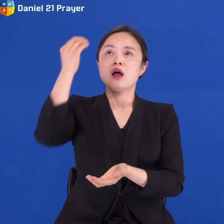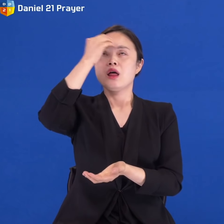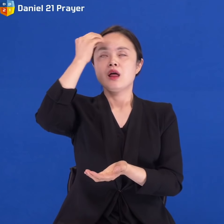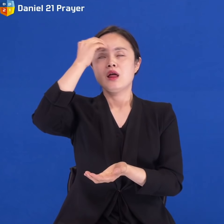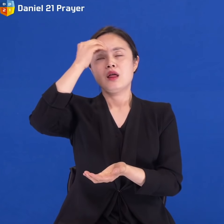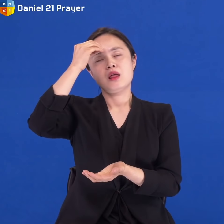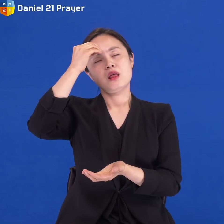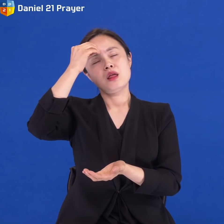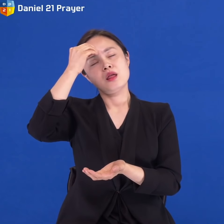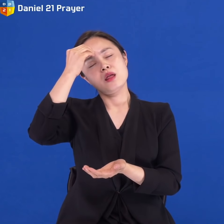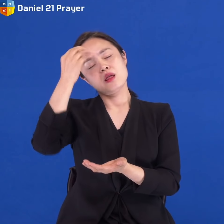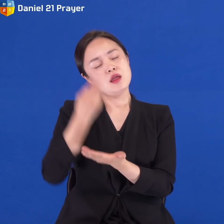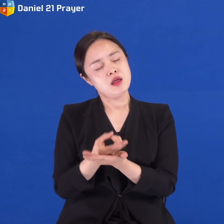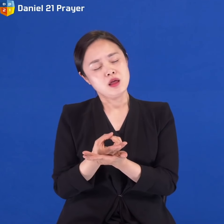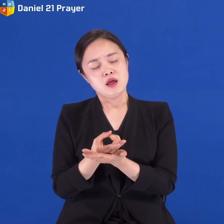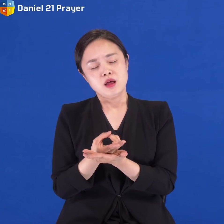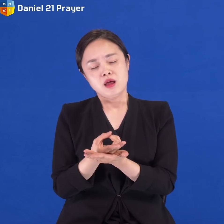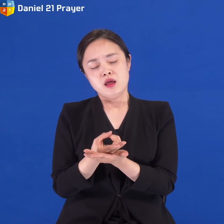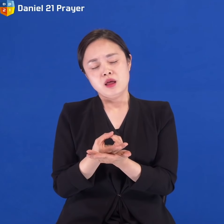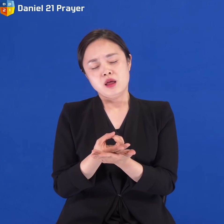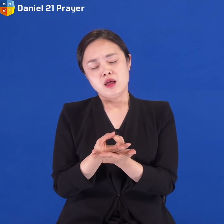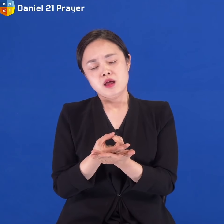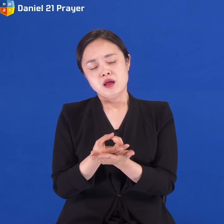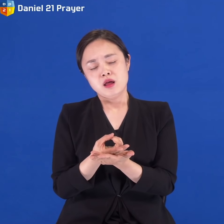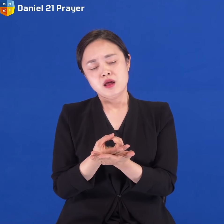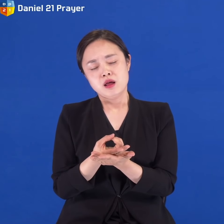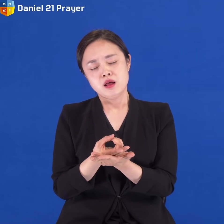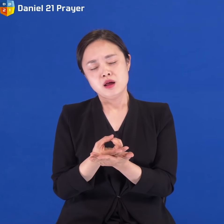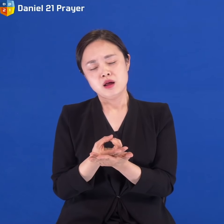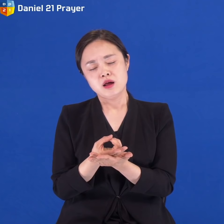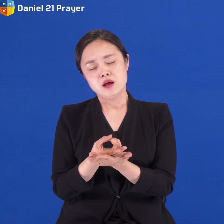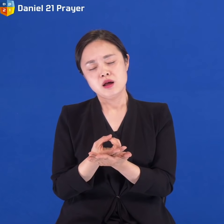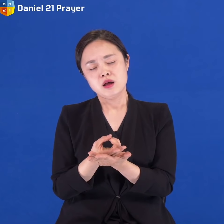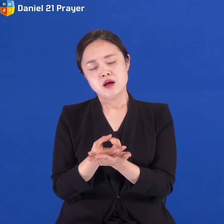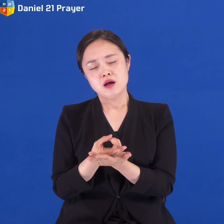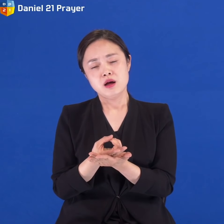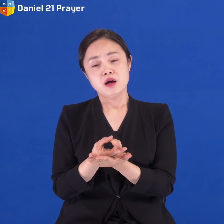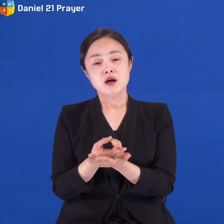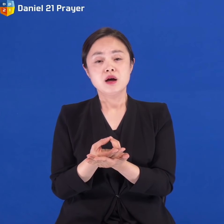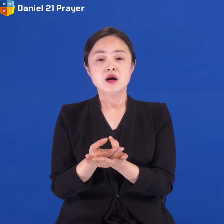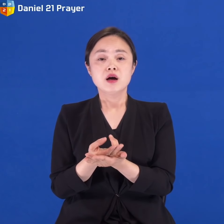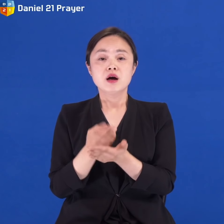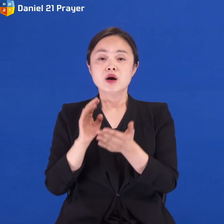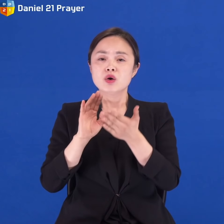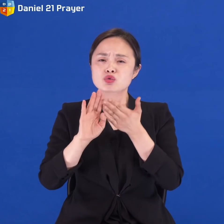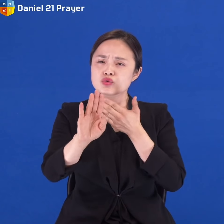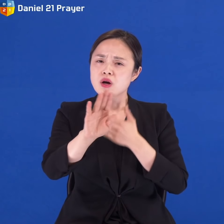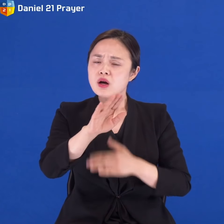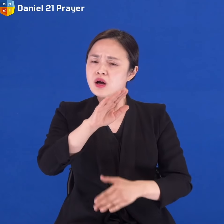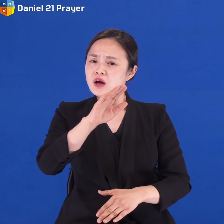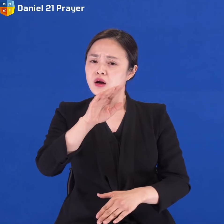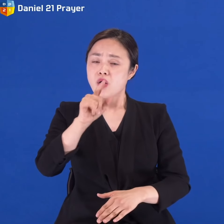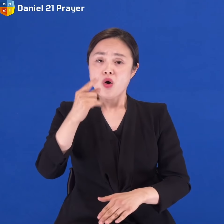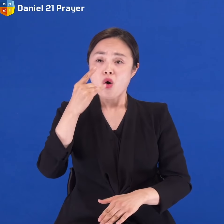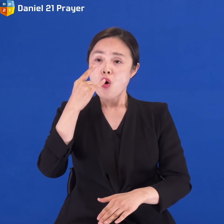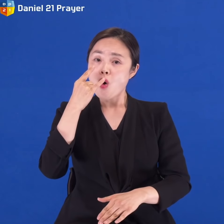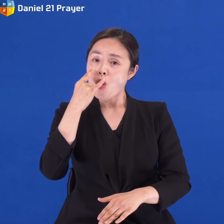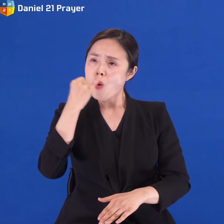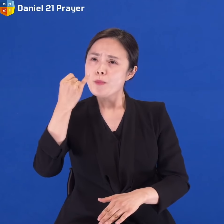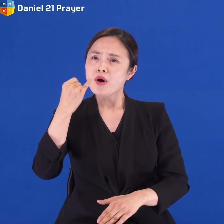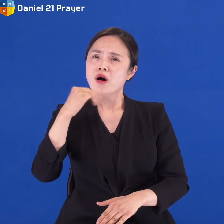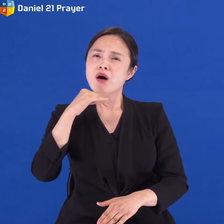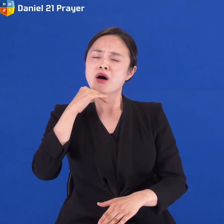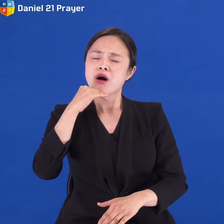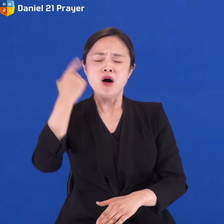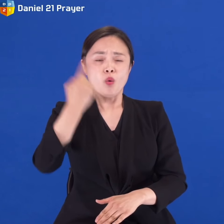하고 그리고 하루를 어떻게 보낸지 모르고 있는데 저희 어머니는 나타나지 않았습니다.